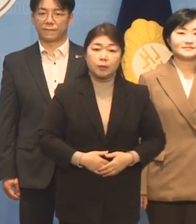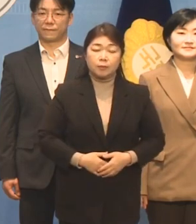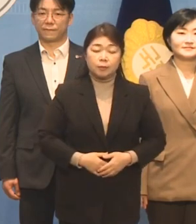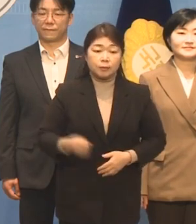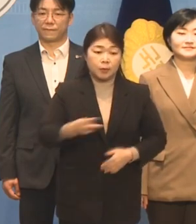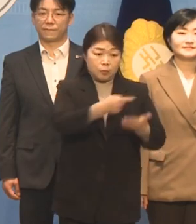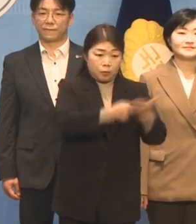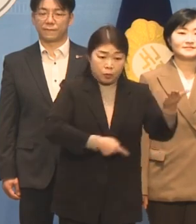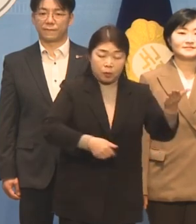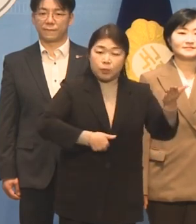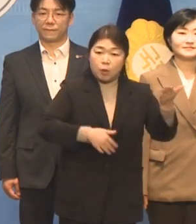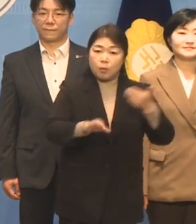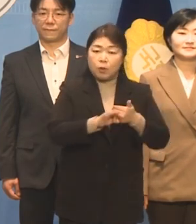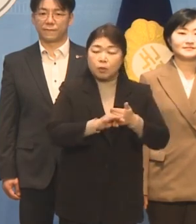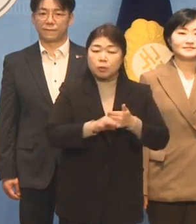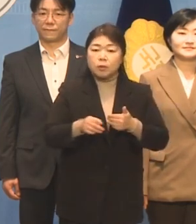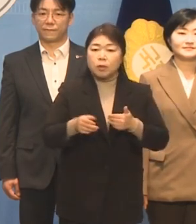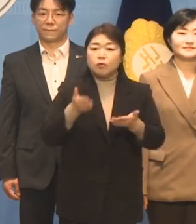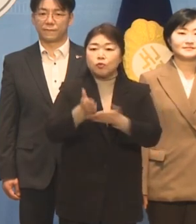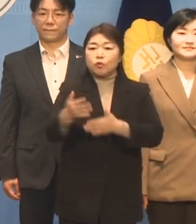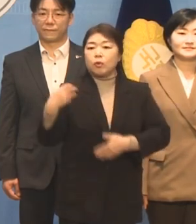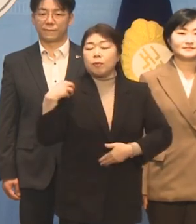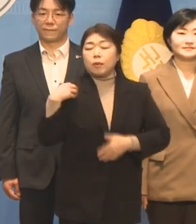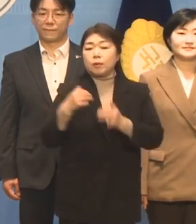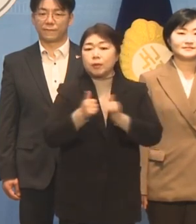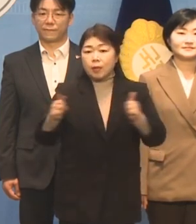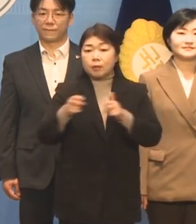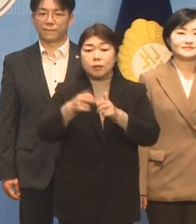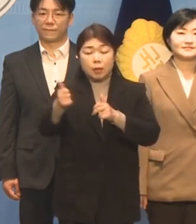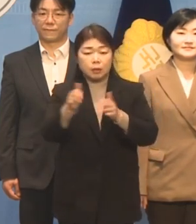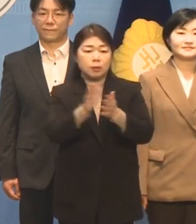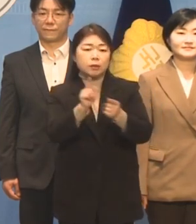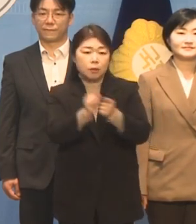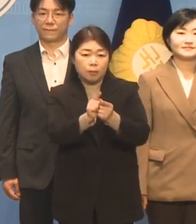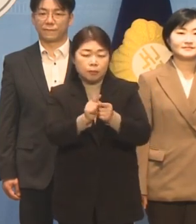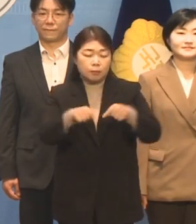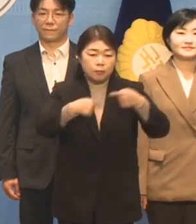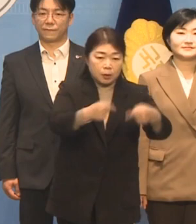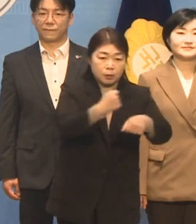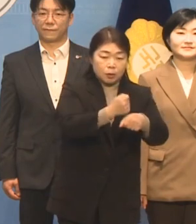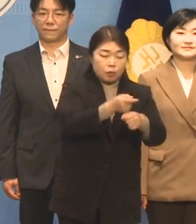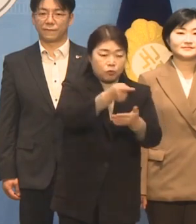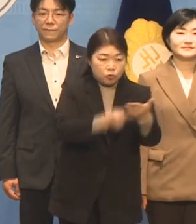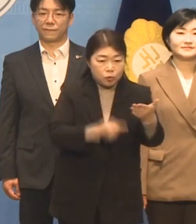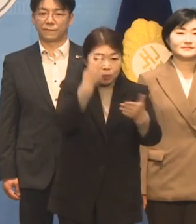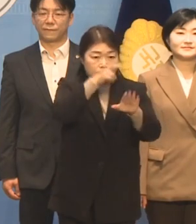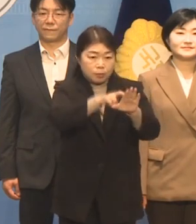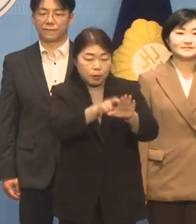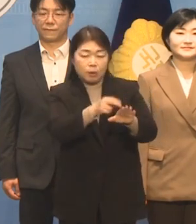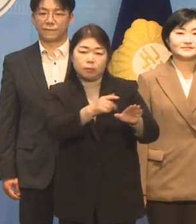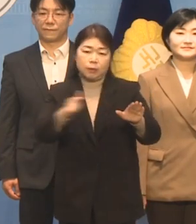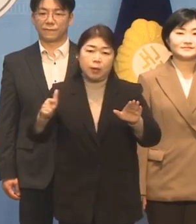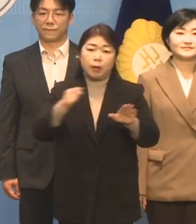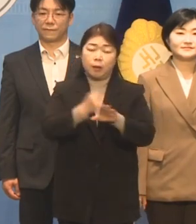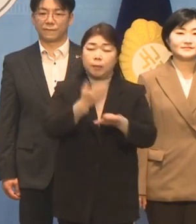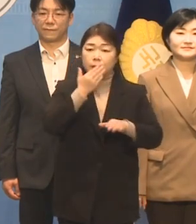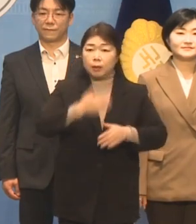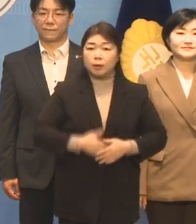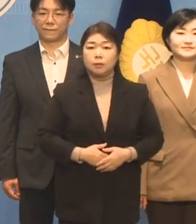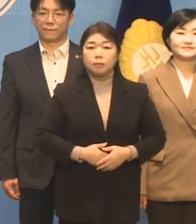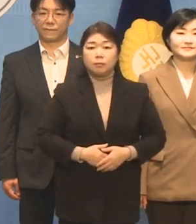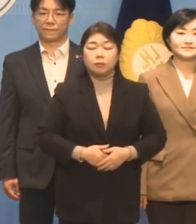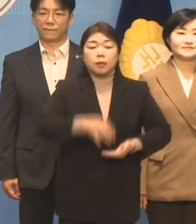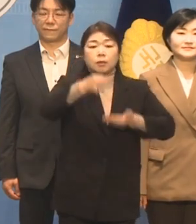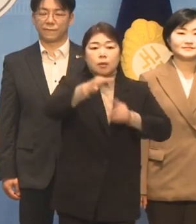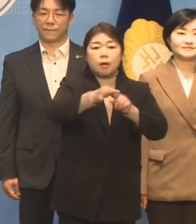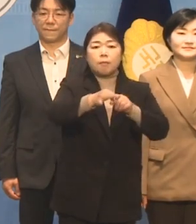연계하여 주치의가 직접 치료에 참여합니다. 재원은 건강보험 누적 흑자 24조